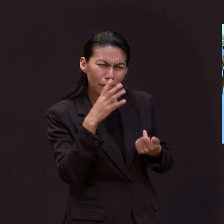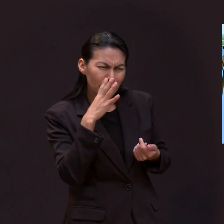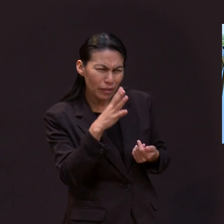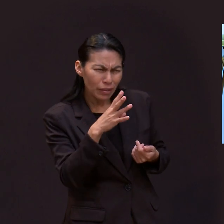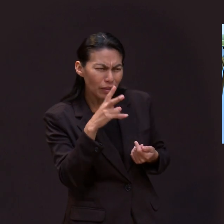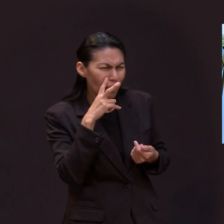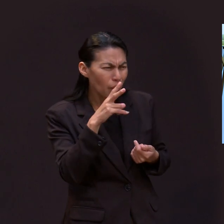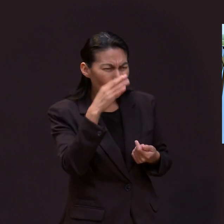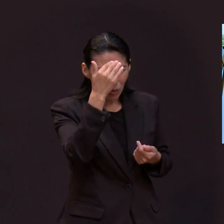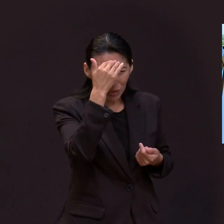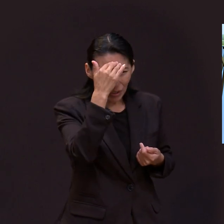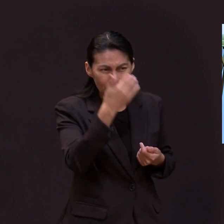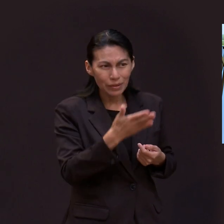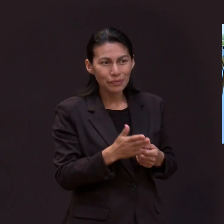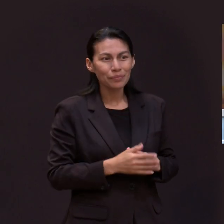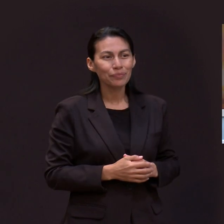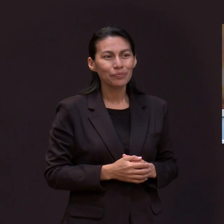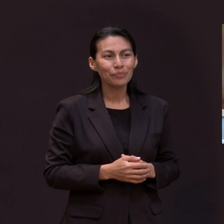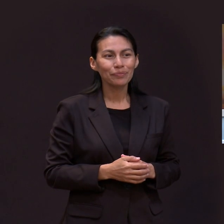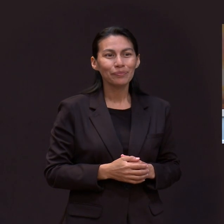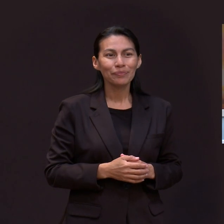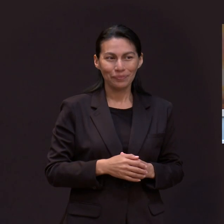identificarla familiarizarse